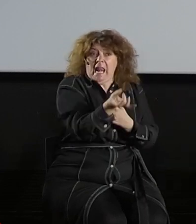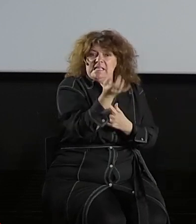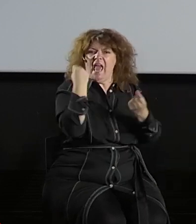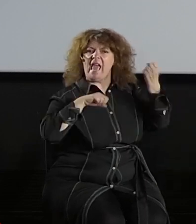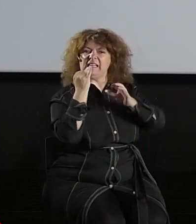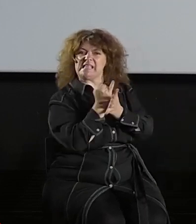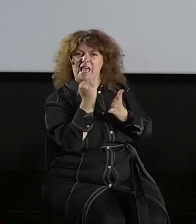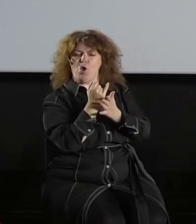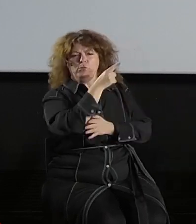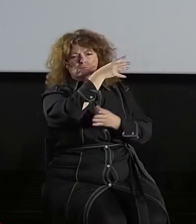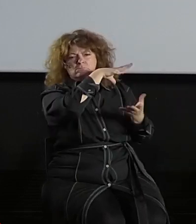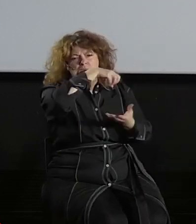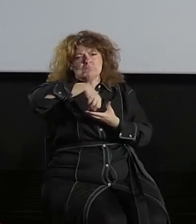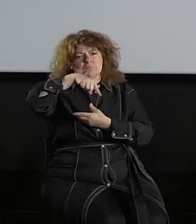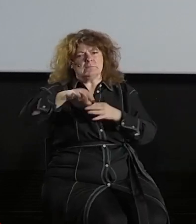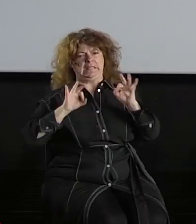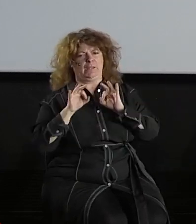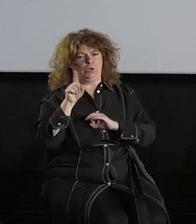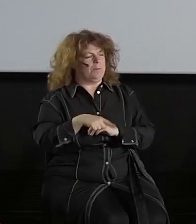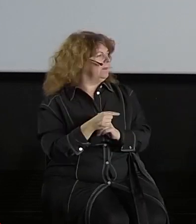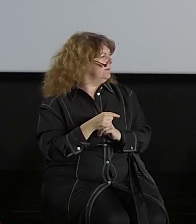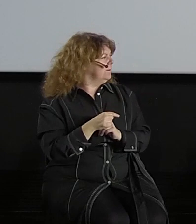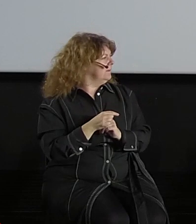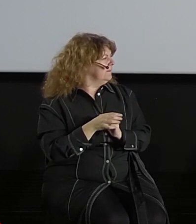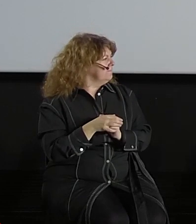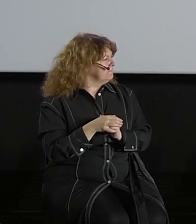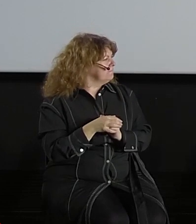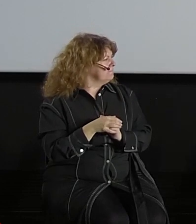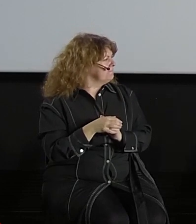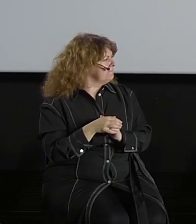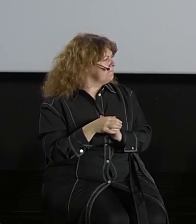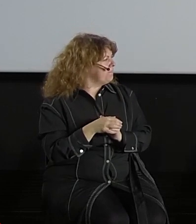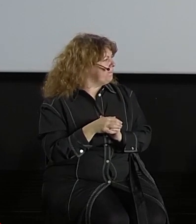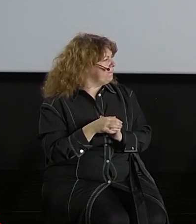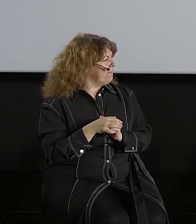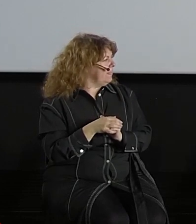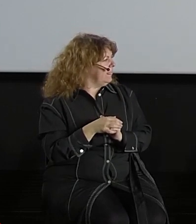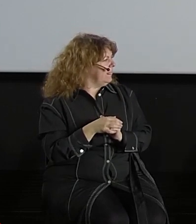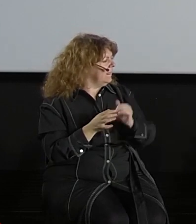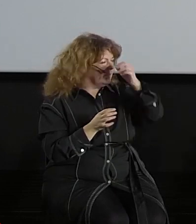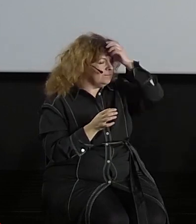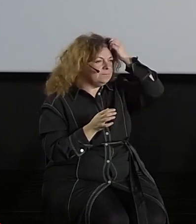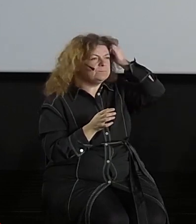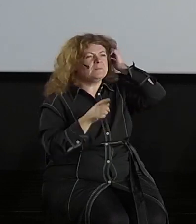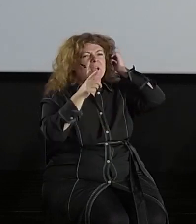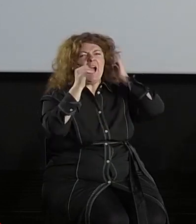pues están también y y después e claro Hay un relato digamos de su